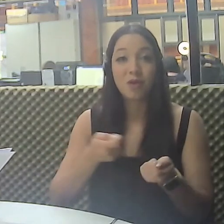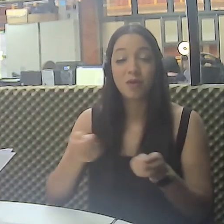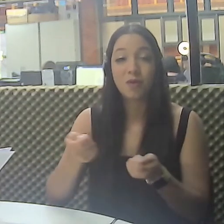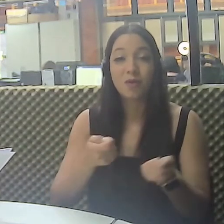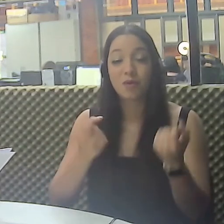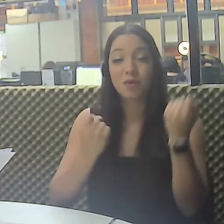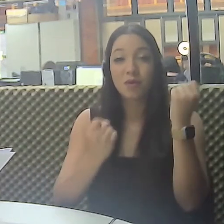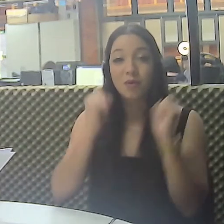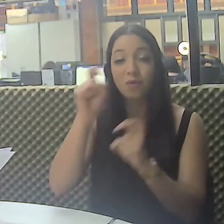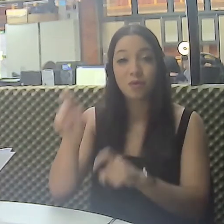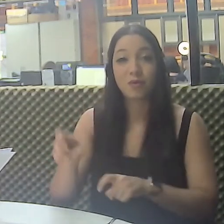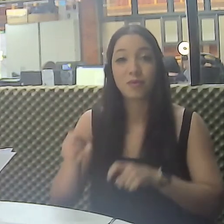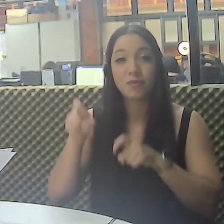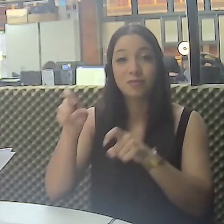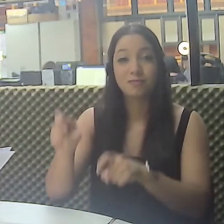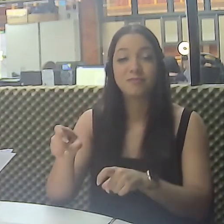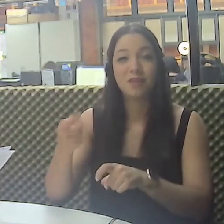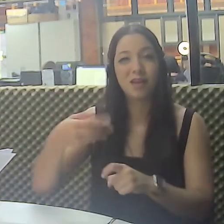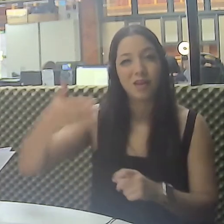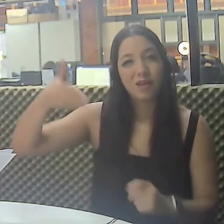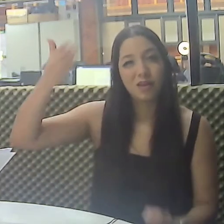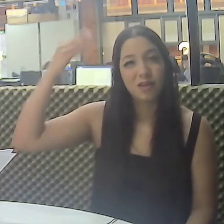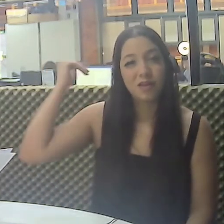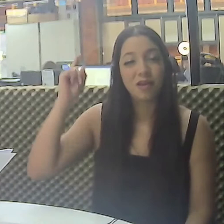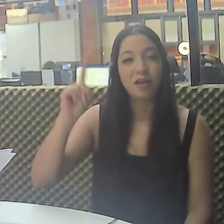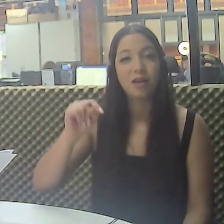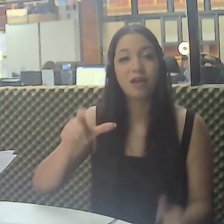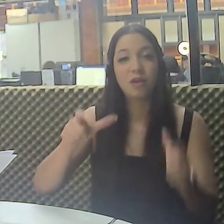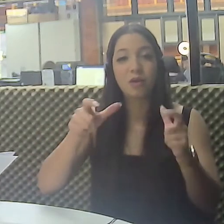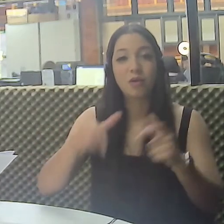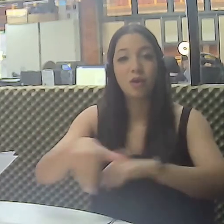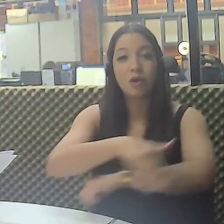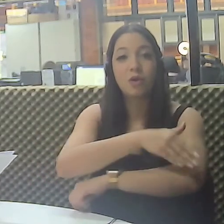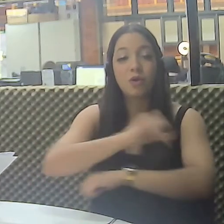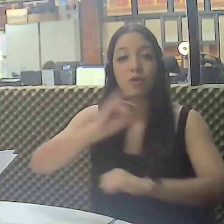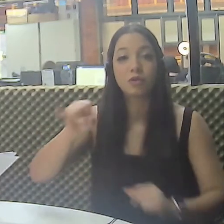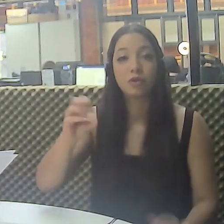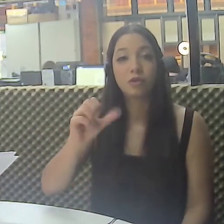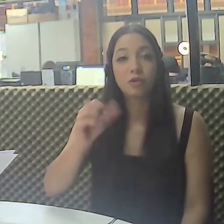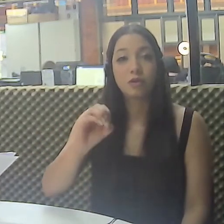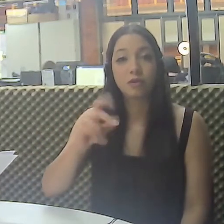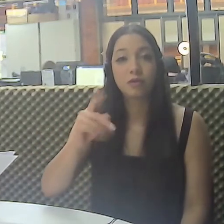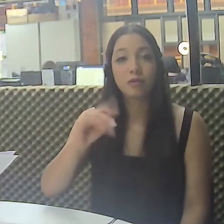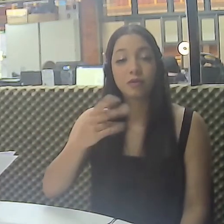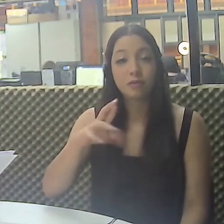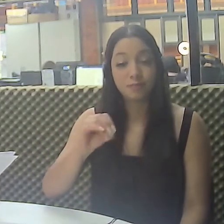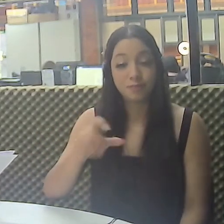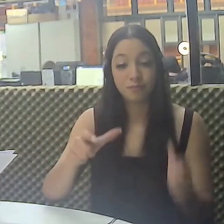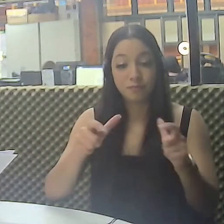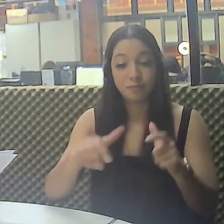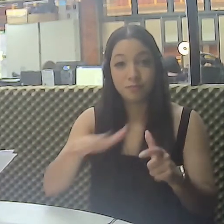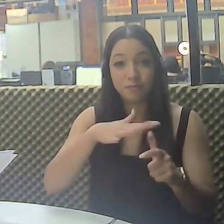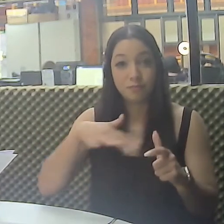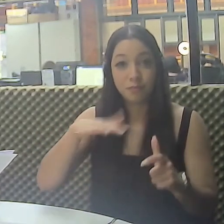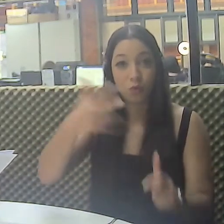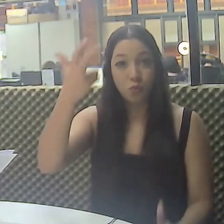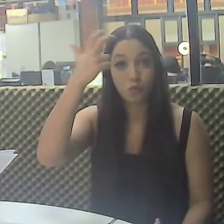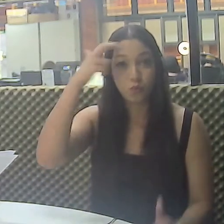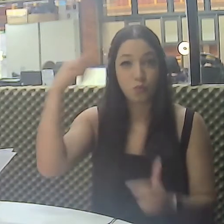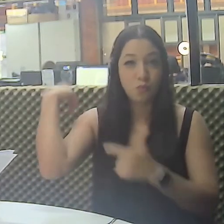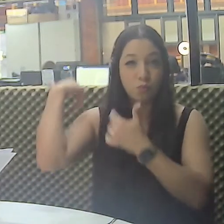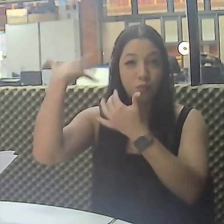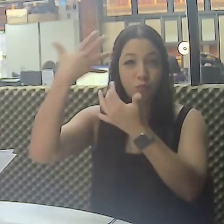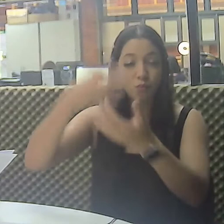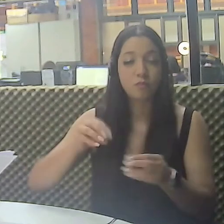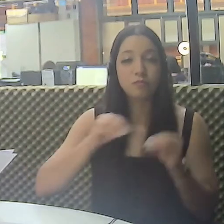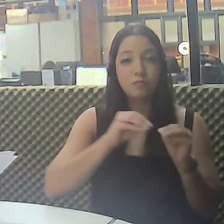Industrial e Agropecuária, que na época era localizada na Avenida João Pinheiro. O espaço cultural, ao longo de sua história, já se